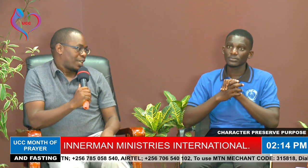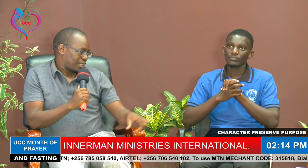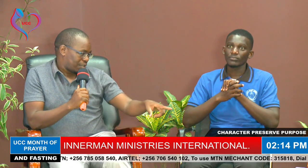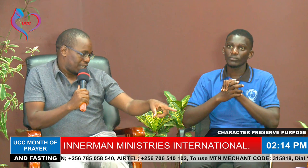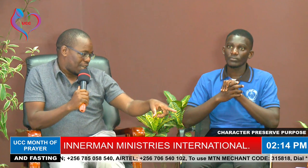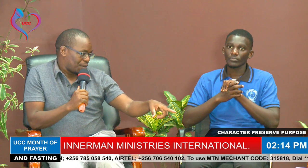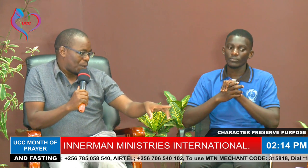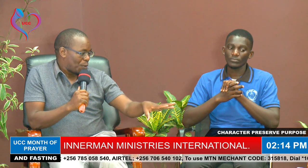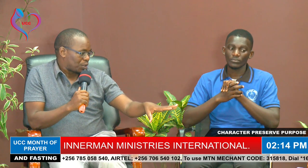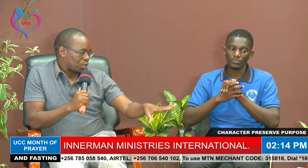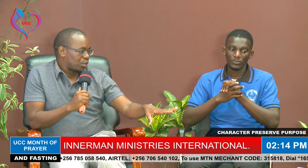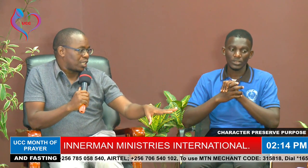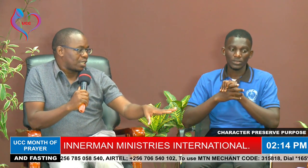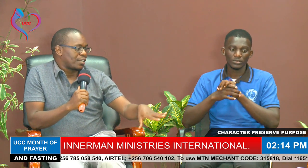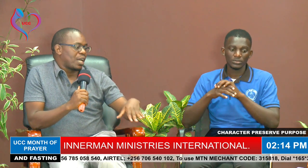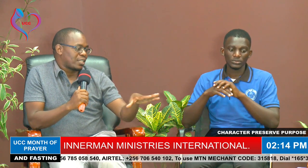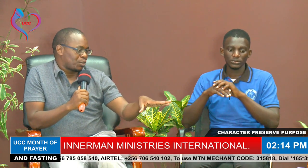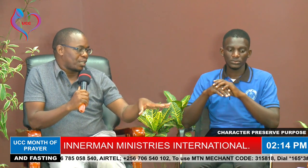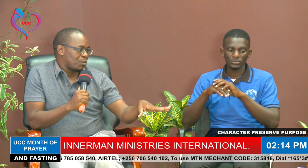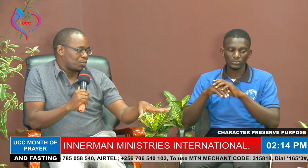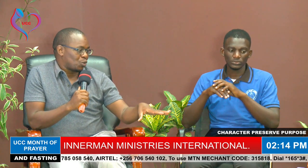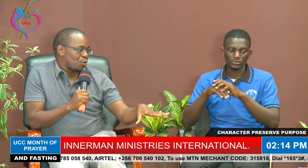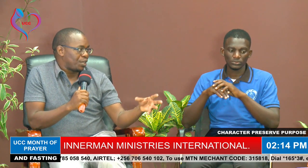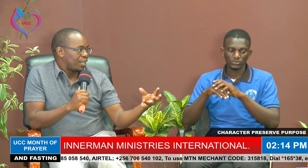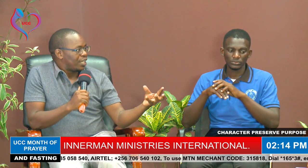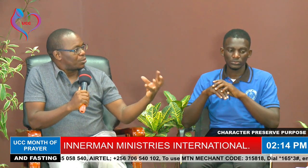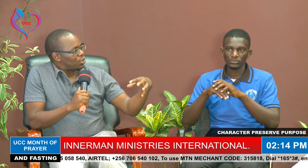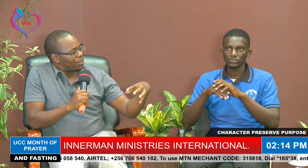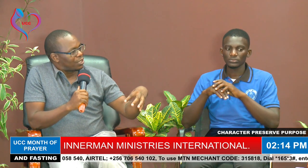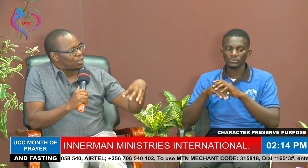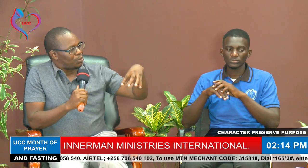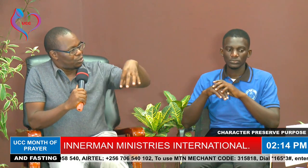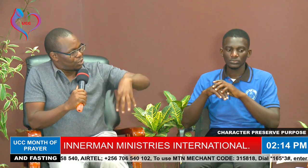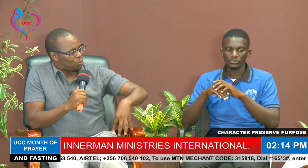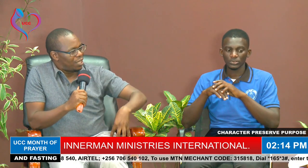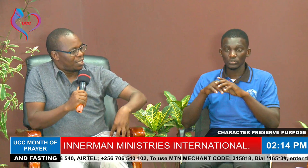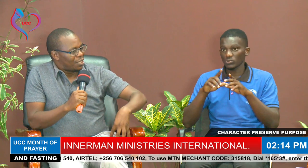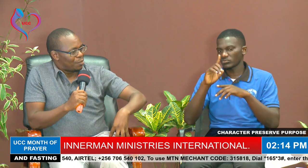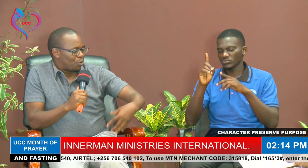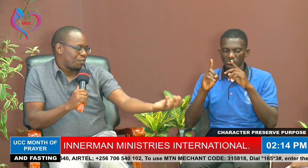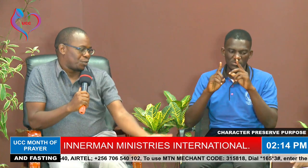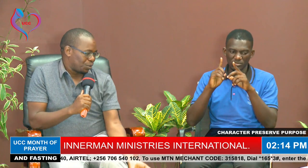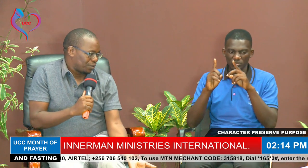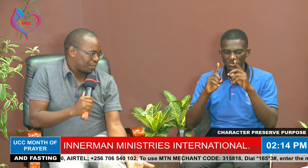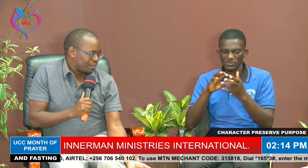kati wawotukisoketutereze kati ansi nebitu adamu chibuzo kuburede chibuzo chibajesi chibuzidwa mu confusion.